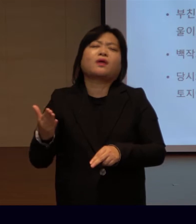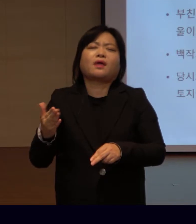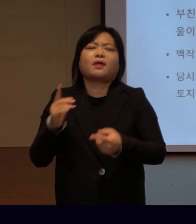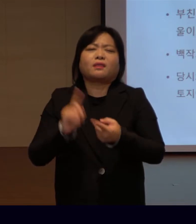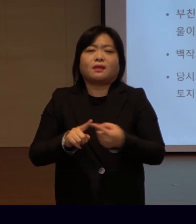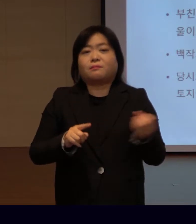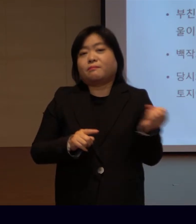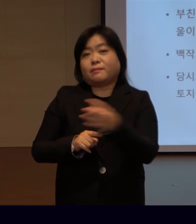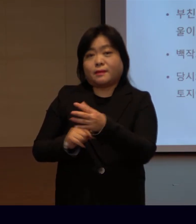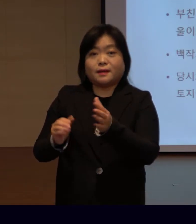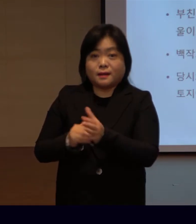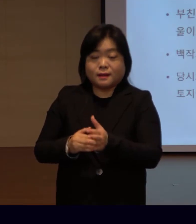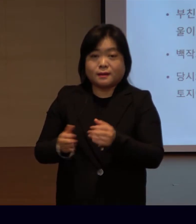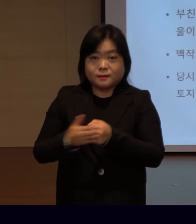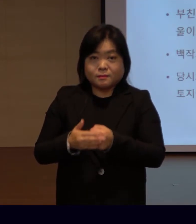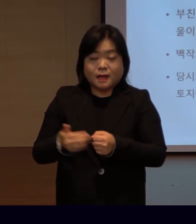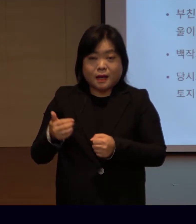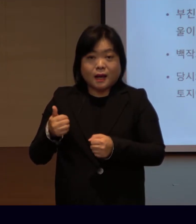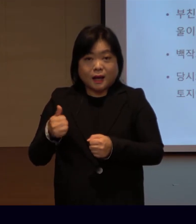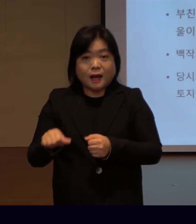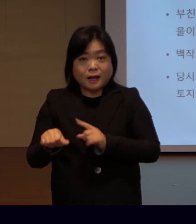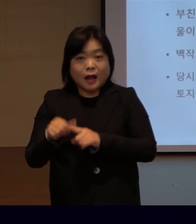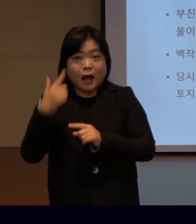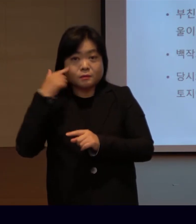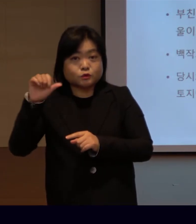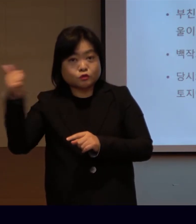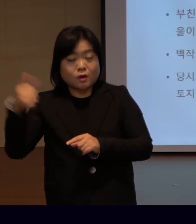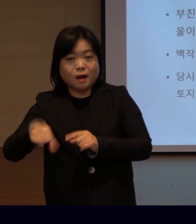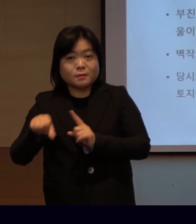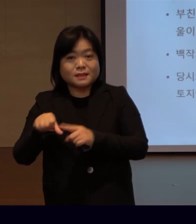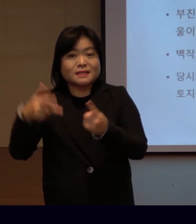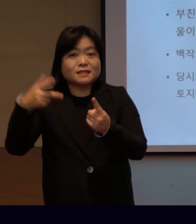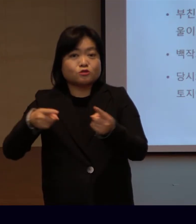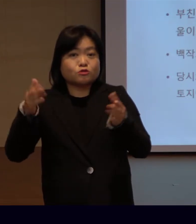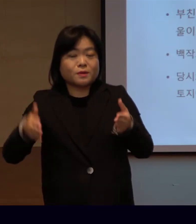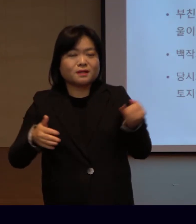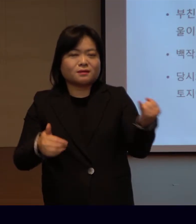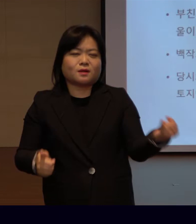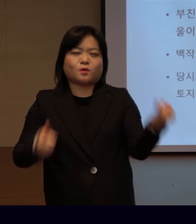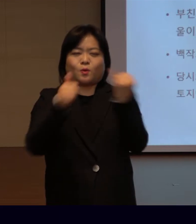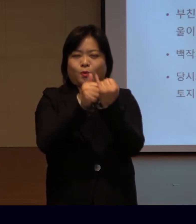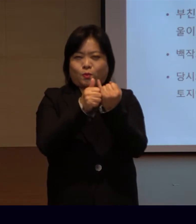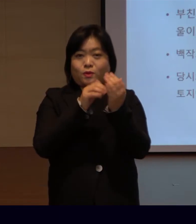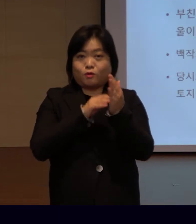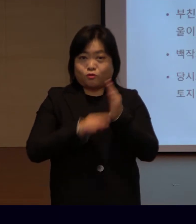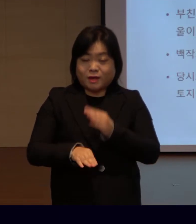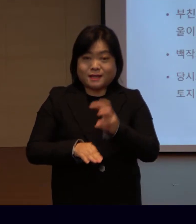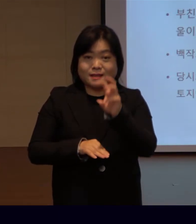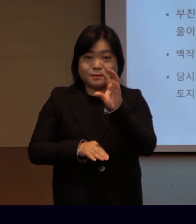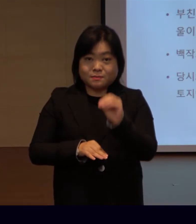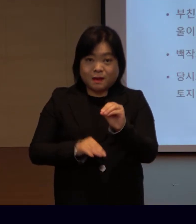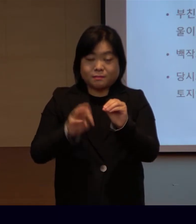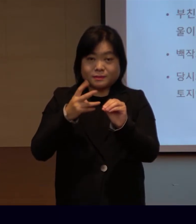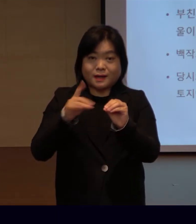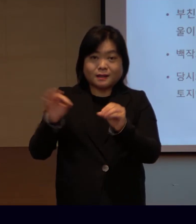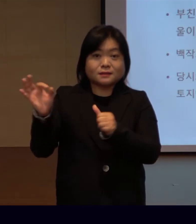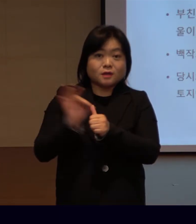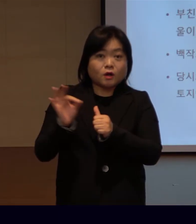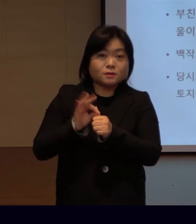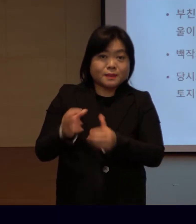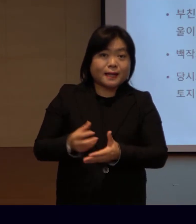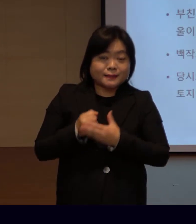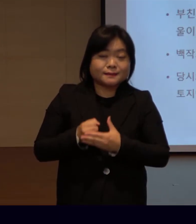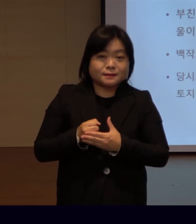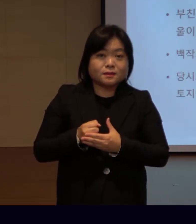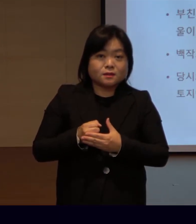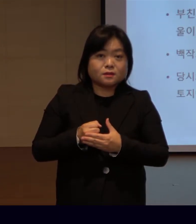합니다. 그래서 아버지가 죽자마자 일주일 만에 돈 많은 여자랑 결혼하고 30만 프랑의 연금을 가진 돈